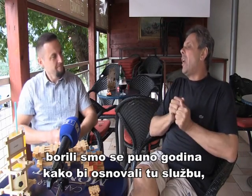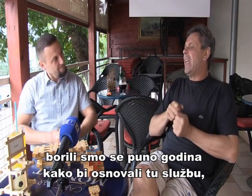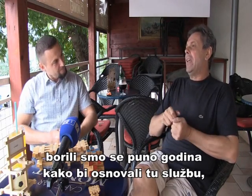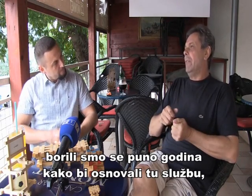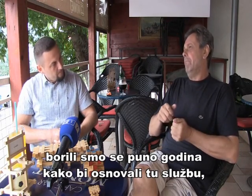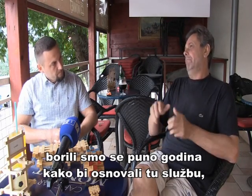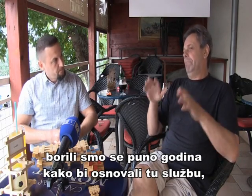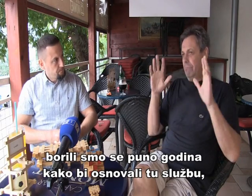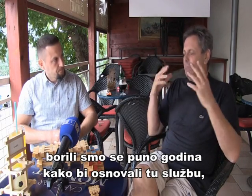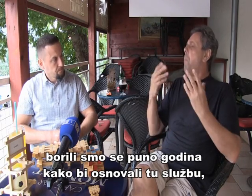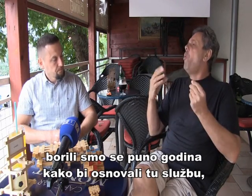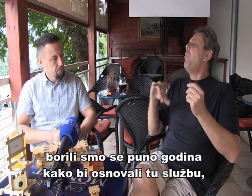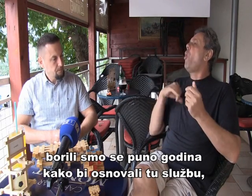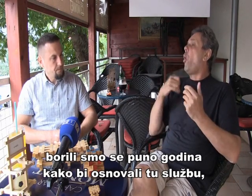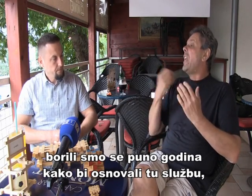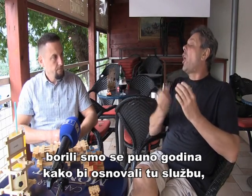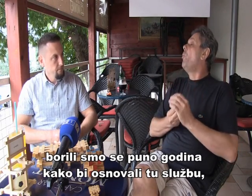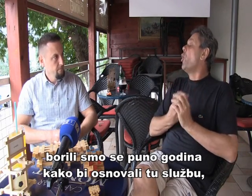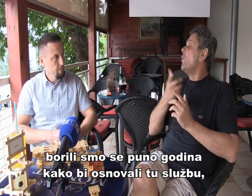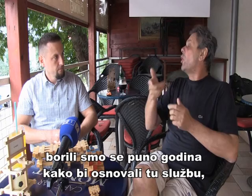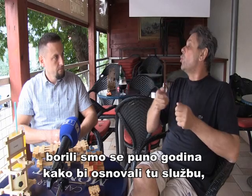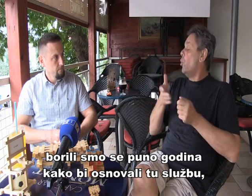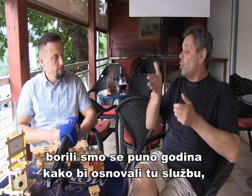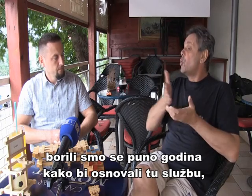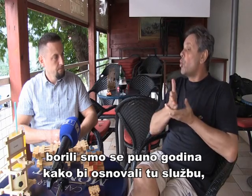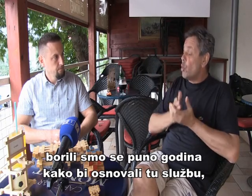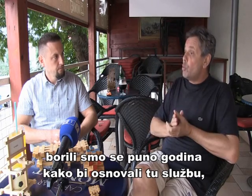borili puno, puno godina kako bi osnovali tu